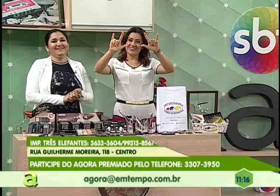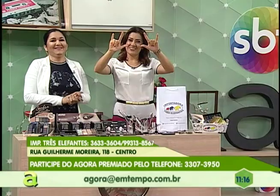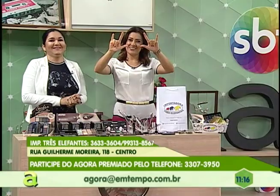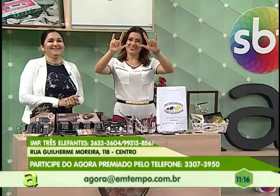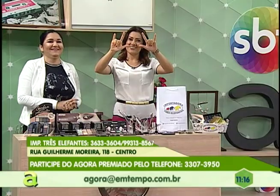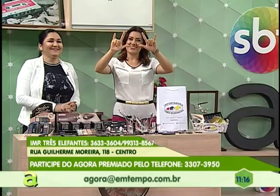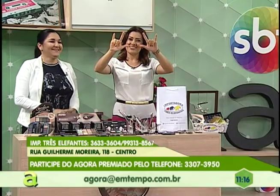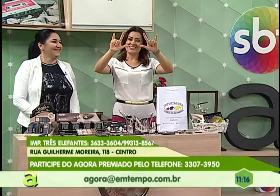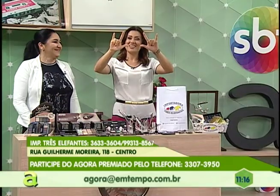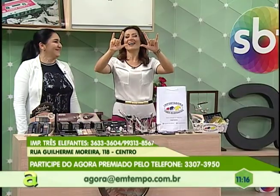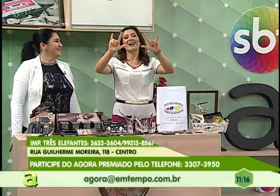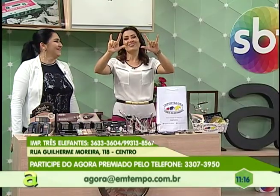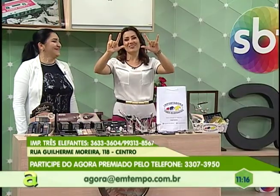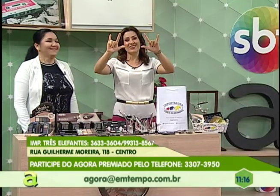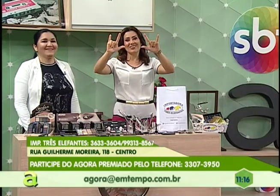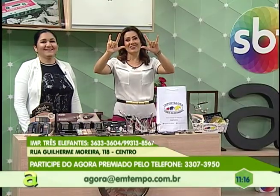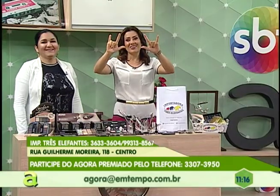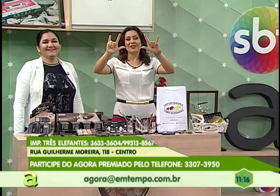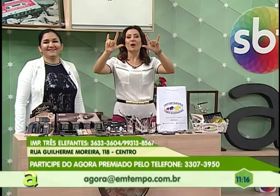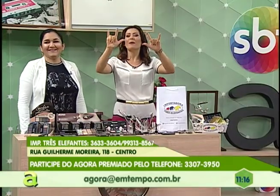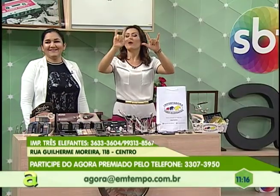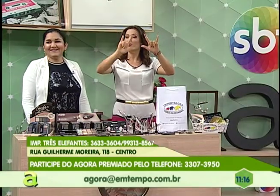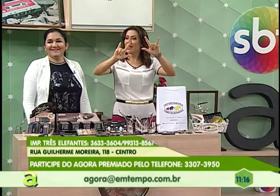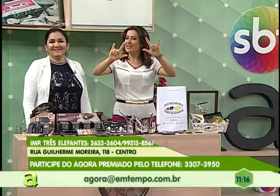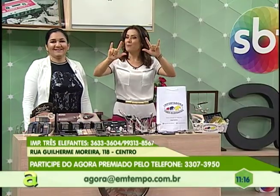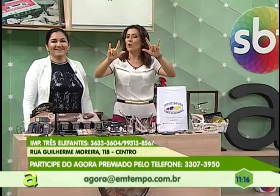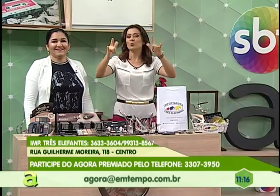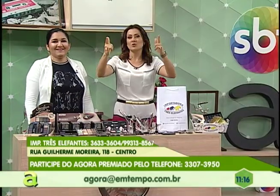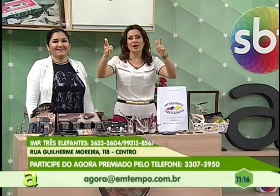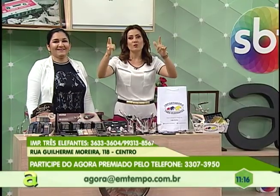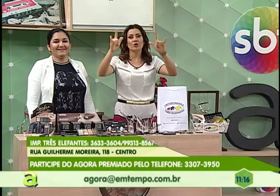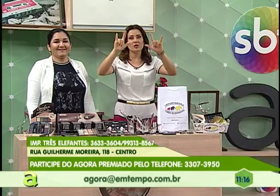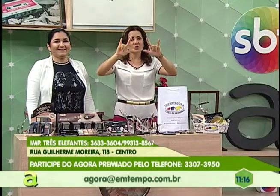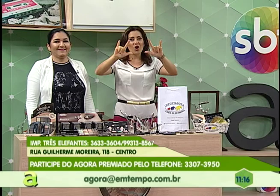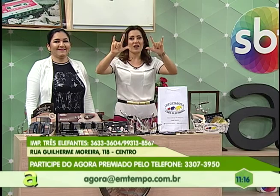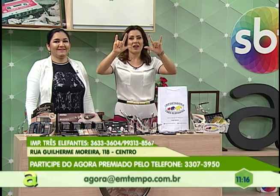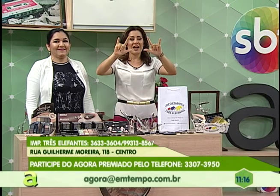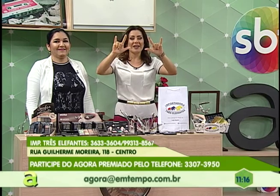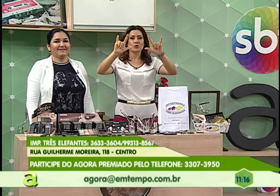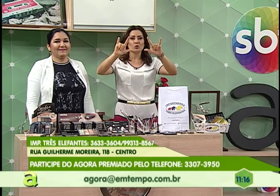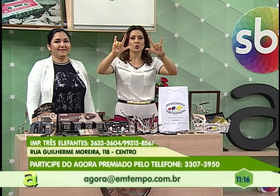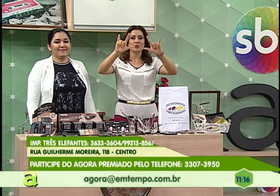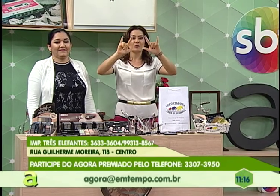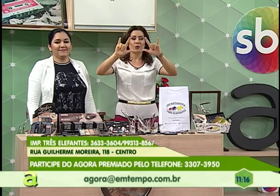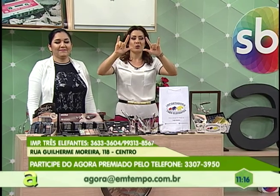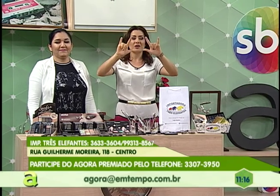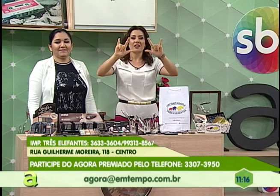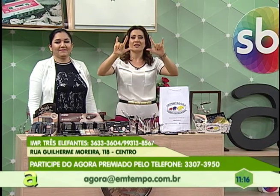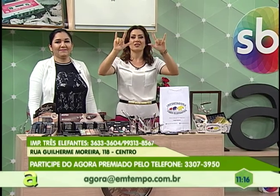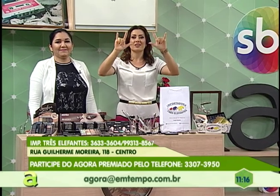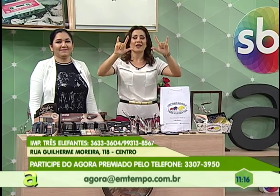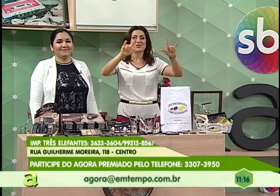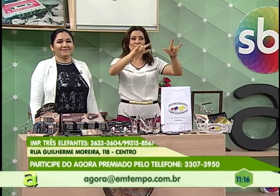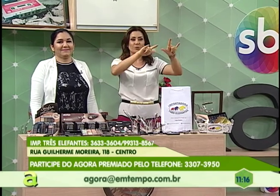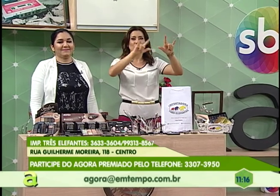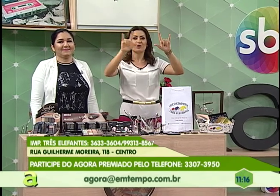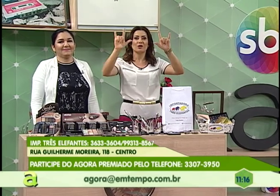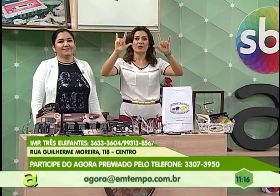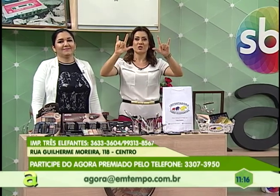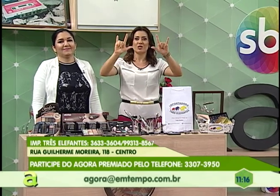Pronto. Te amo! Eu perguntei, da pouco o Juscel entrou da escola lá, né? De surdos, e eu perguntei o era isso aqui. E aí disseram para o diretor ali, te